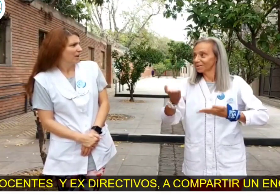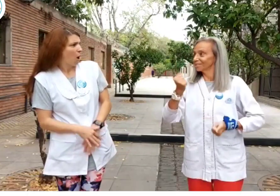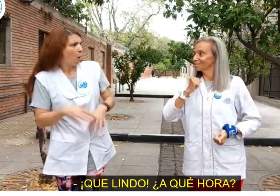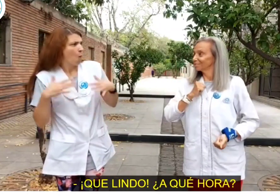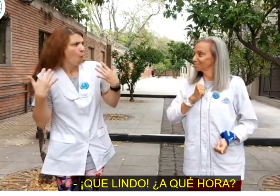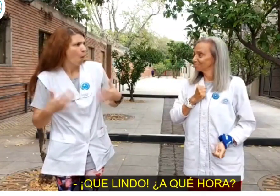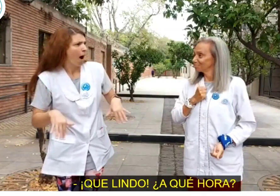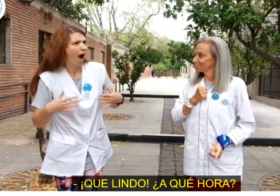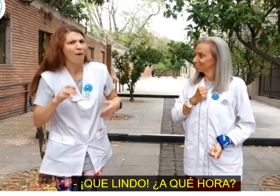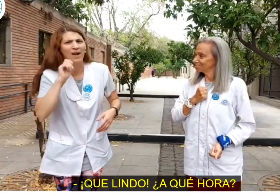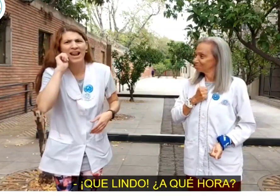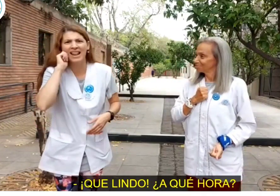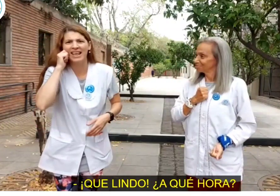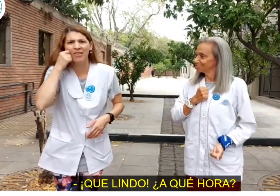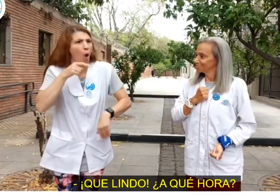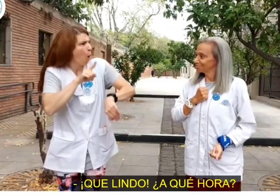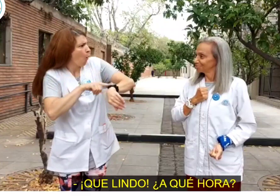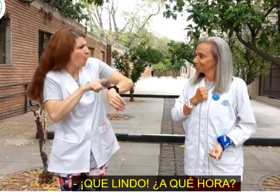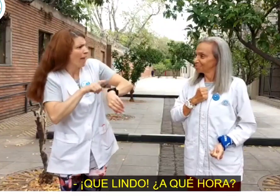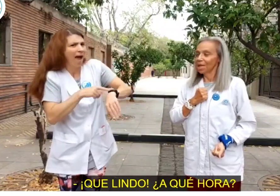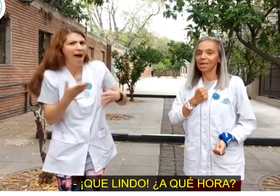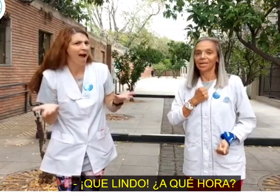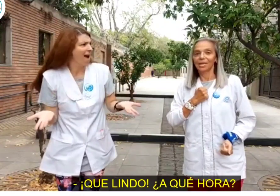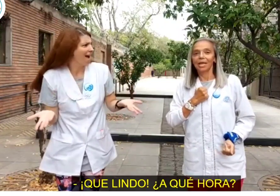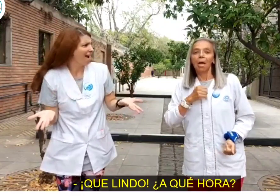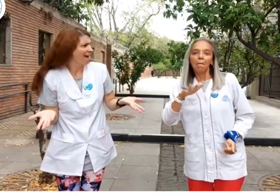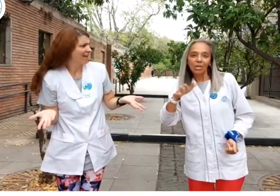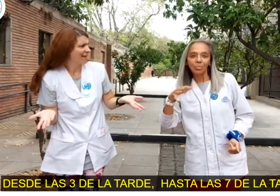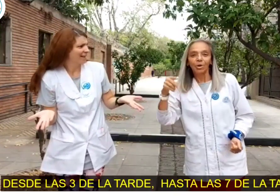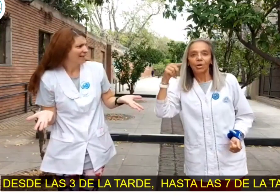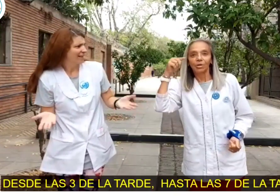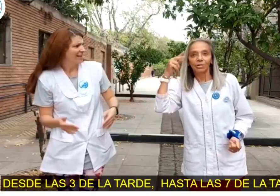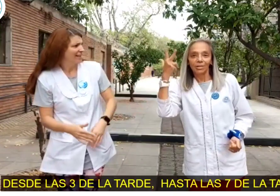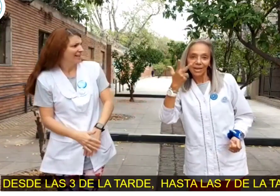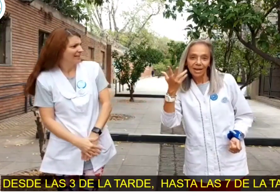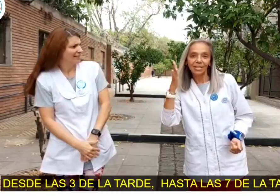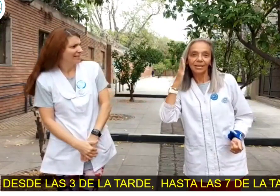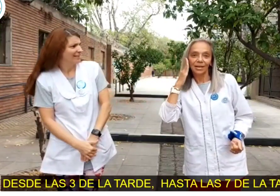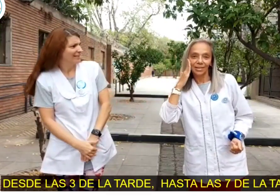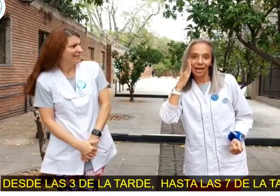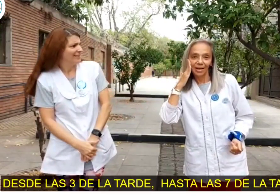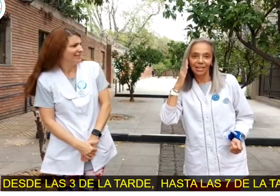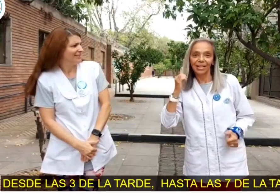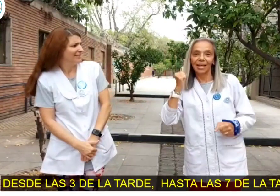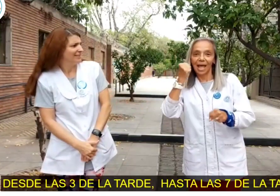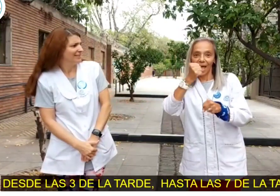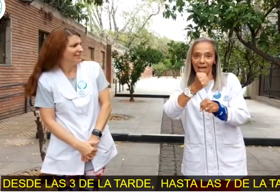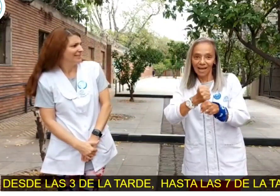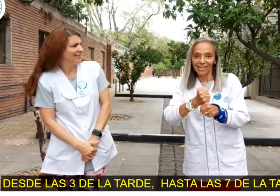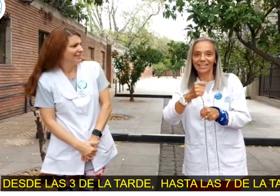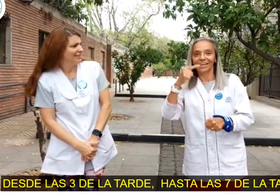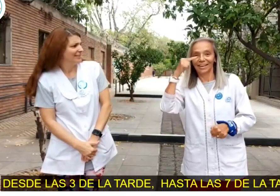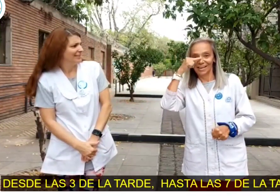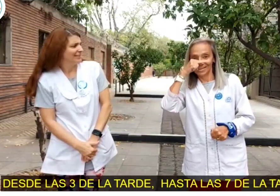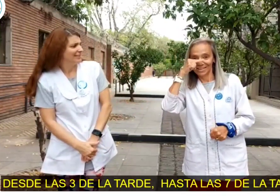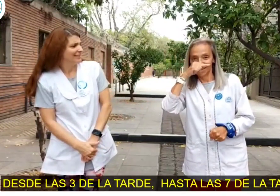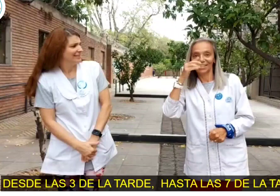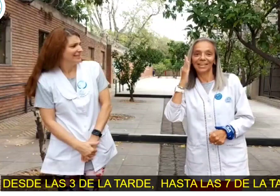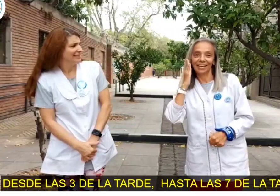encuentro Guau qué lindo a qué hora desde las 3 hasta las 7